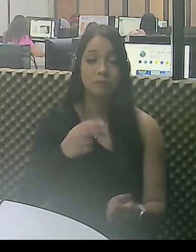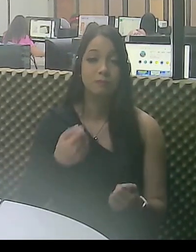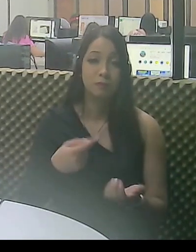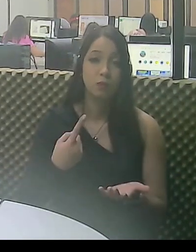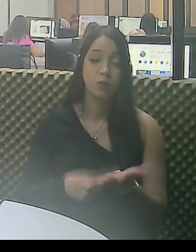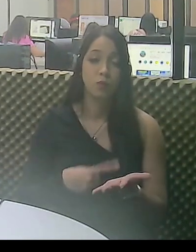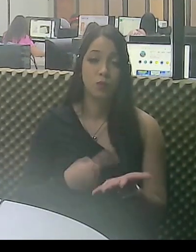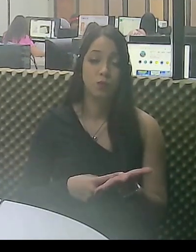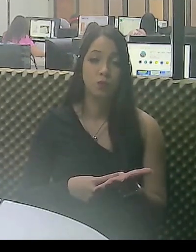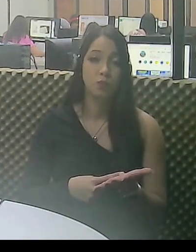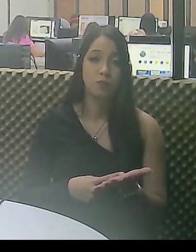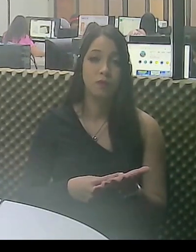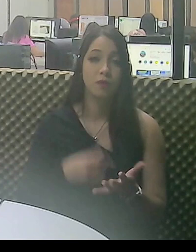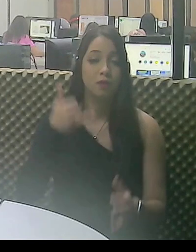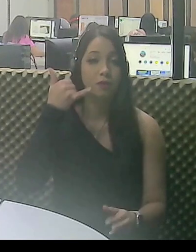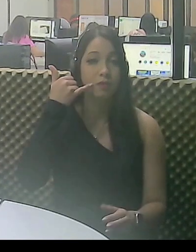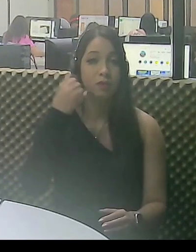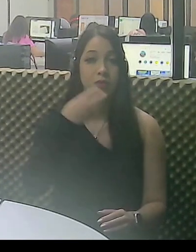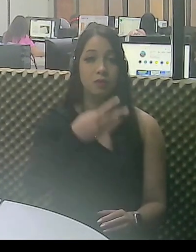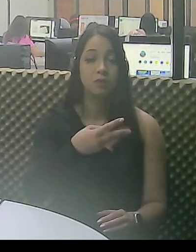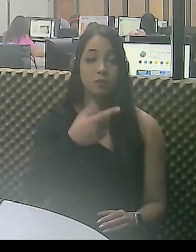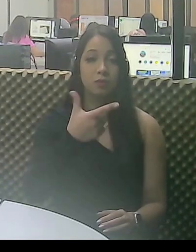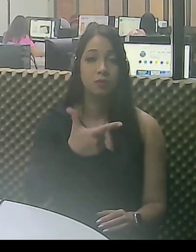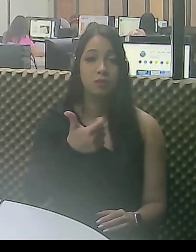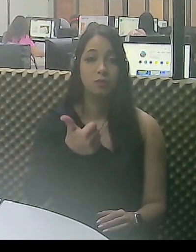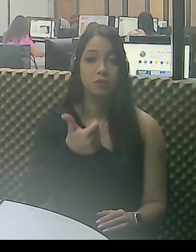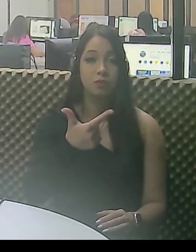necessário fazer agendamento pelos telefones